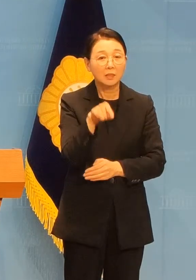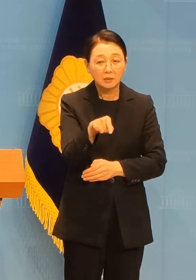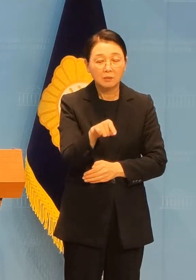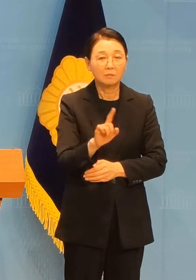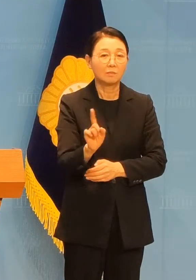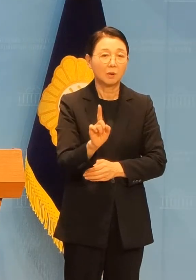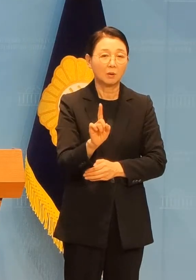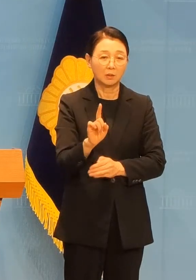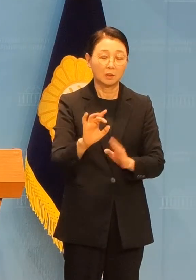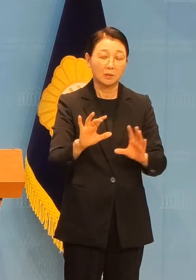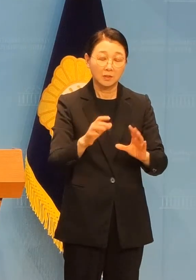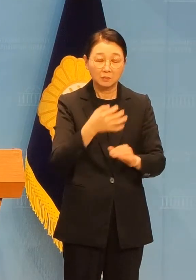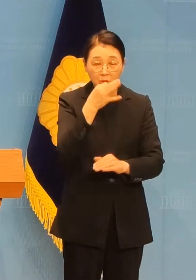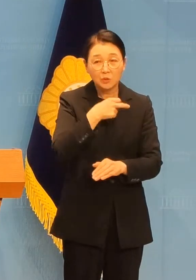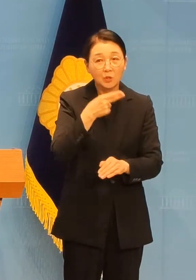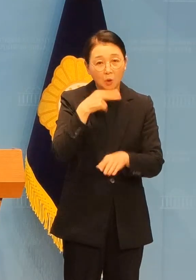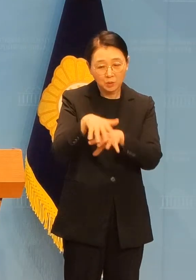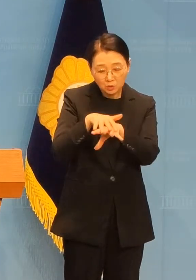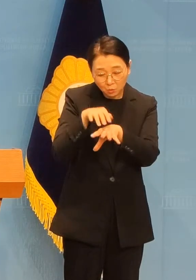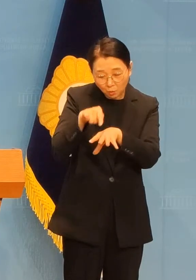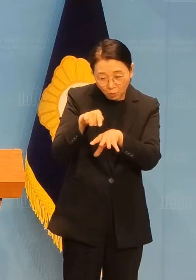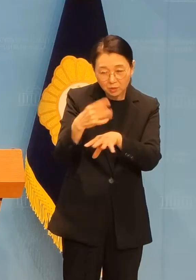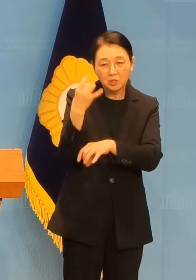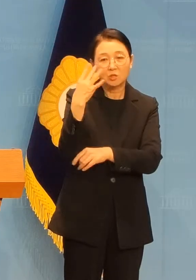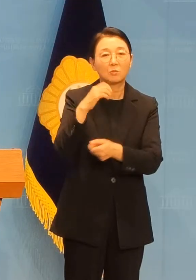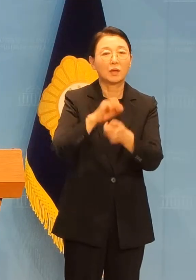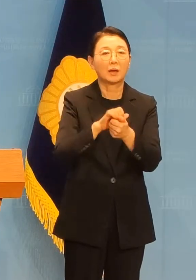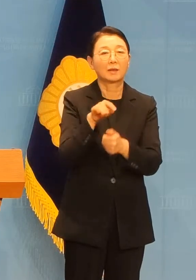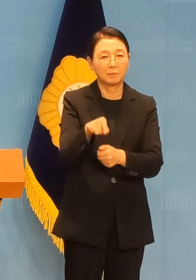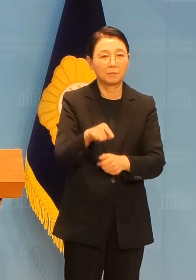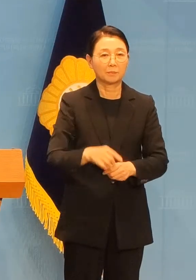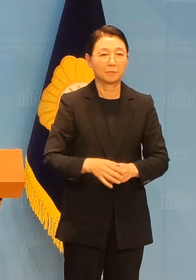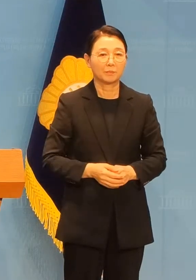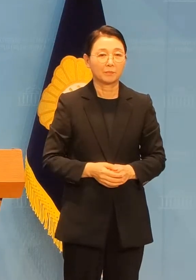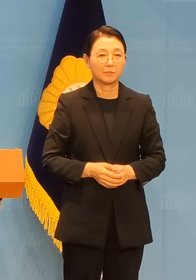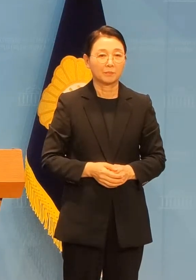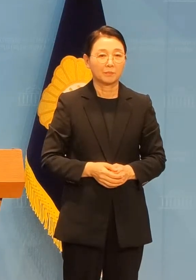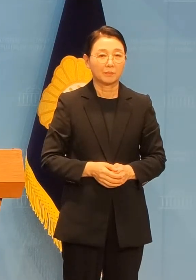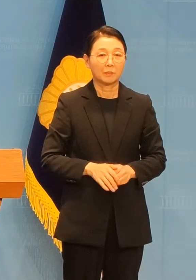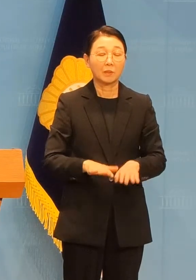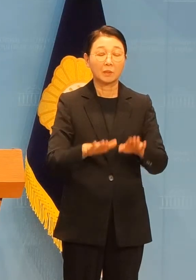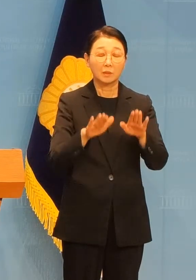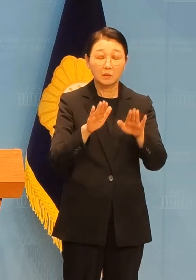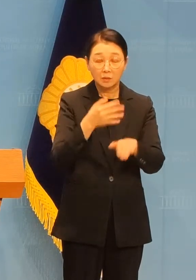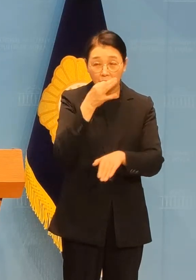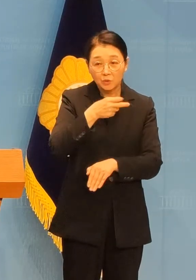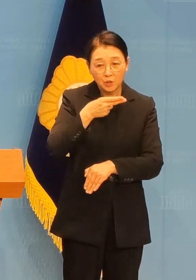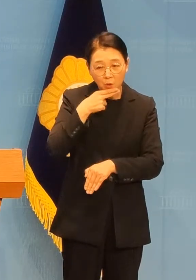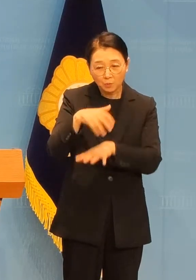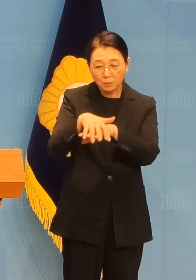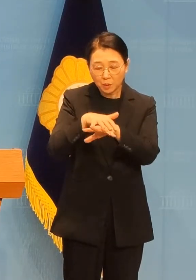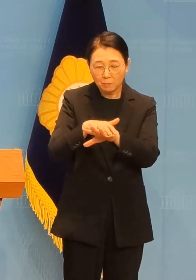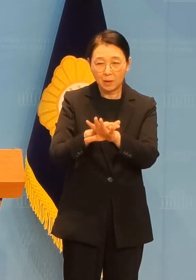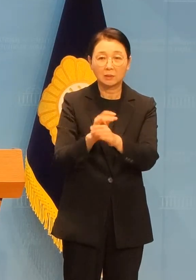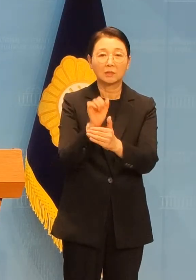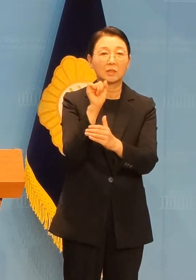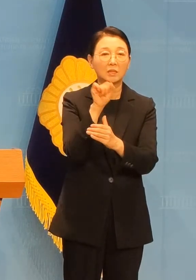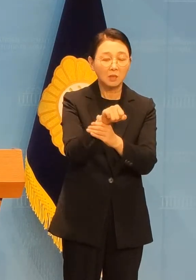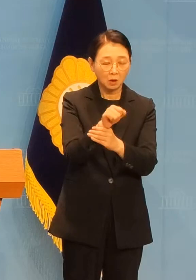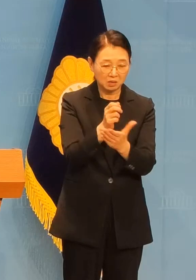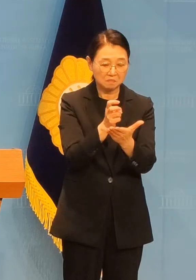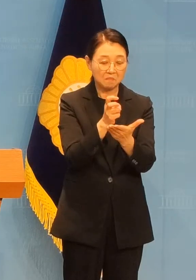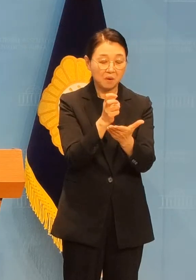지점에서 현행 비영리법인 제도의 근본적 한계가 드러납니다. 지금 비영리법인 설립 허가주의는